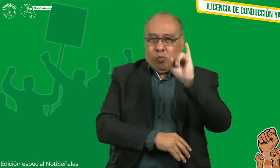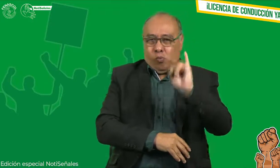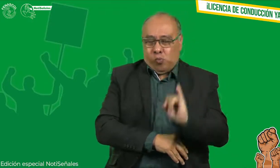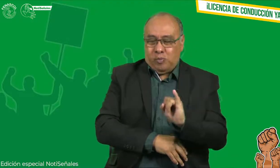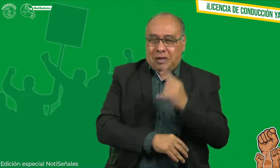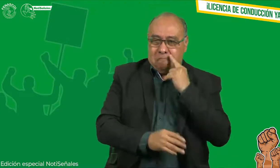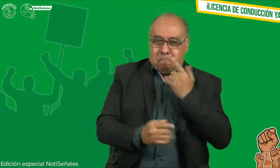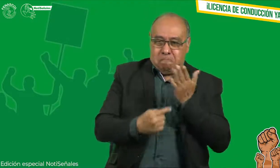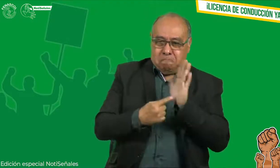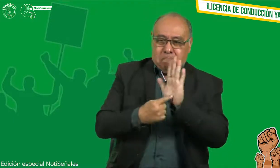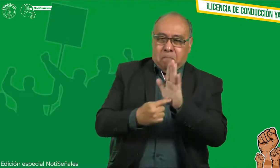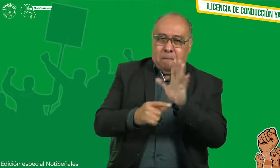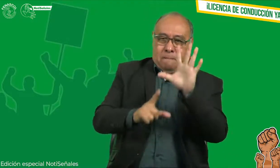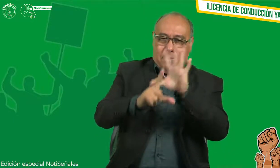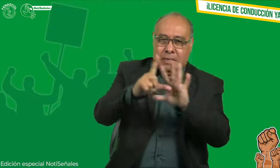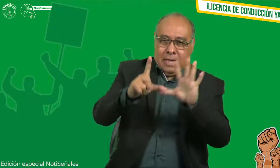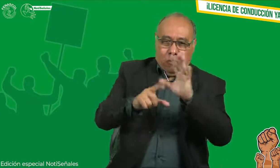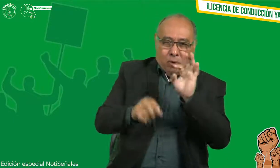de la ANSB,